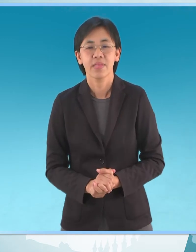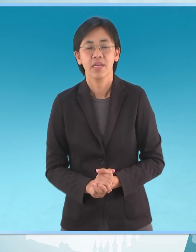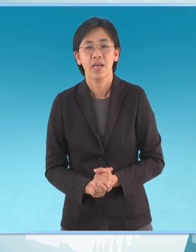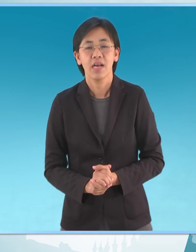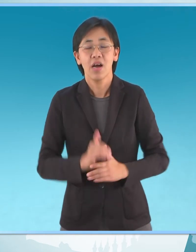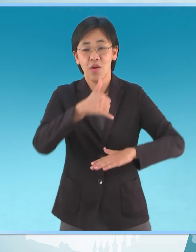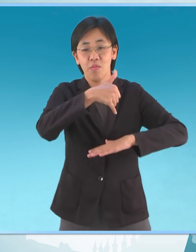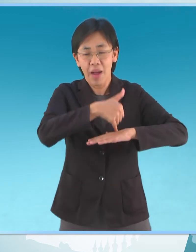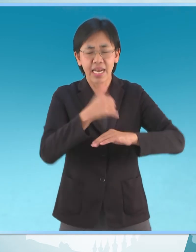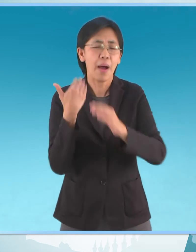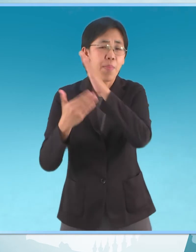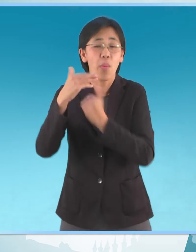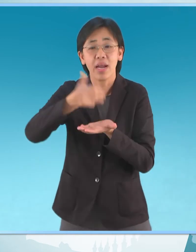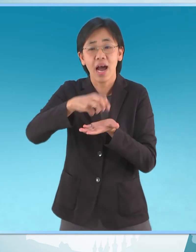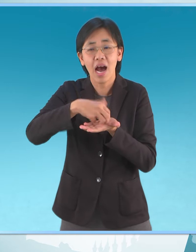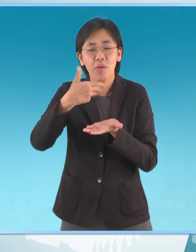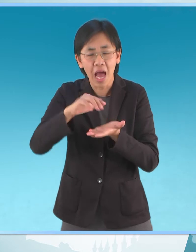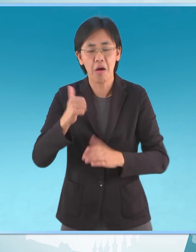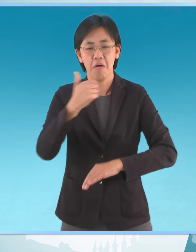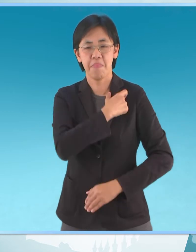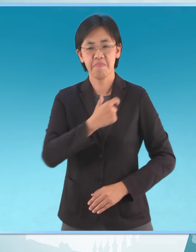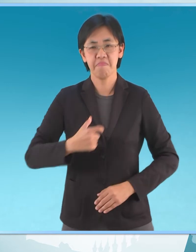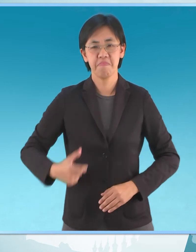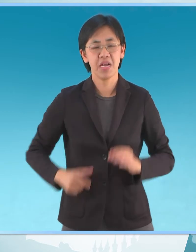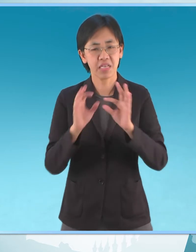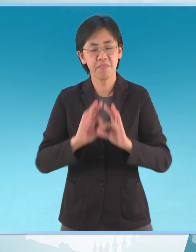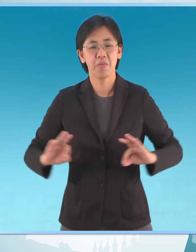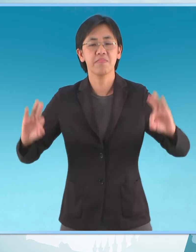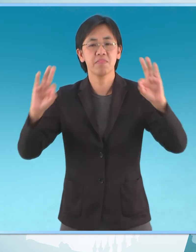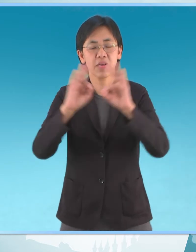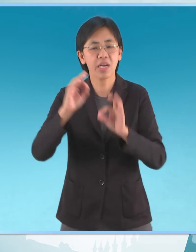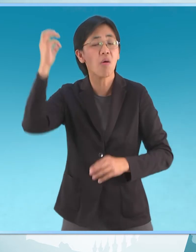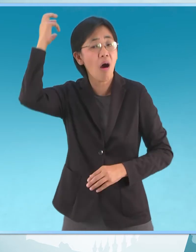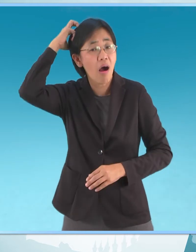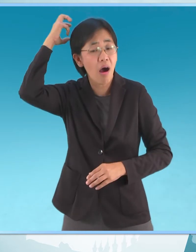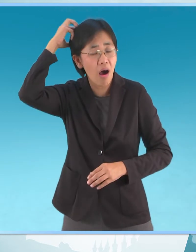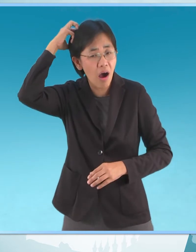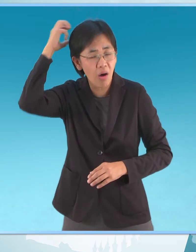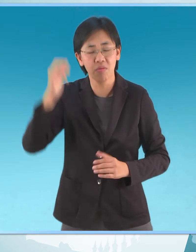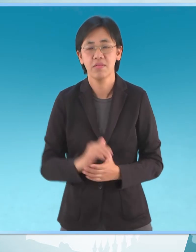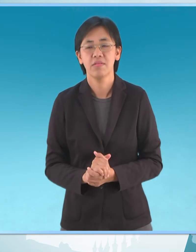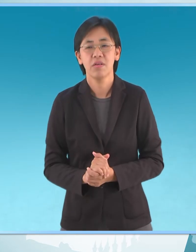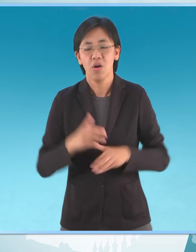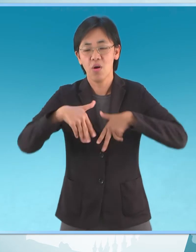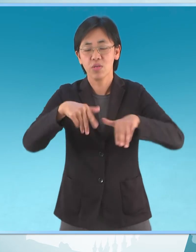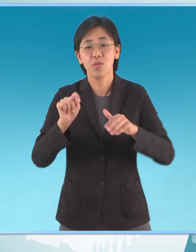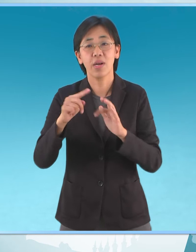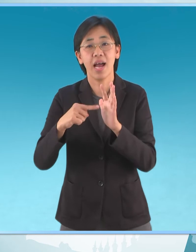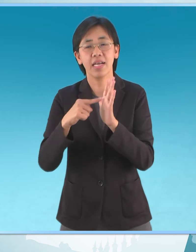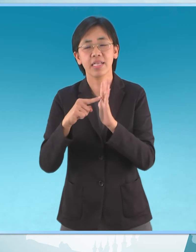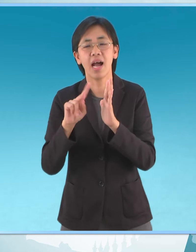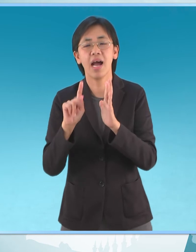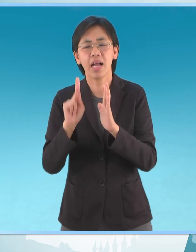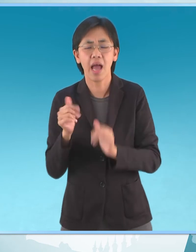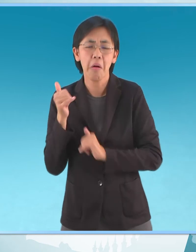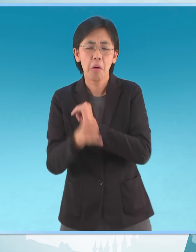นะครับซึ่งอย่างที่เล่าไปในประวัตินะครับว่าทรงเป็นพระมหากษัตริย์ที่มีความสำคัญมากๆของชาวลาวโดยเฉพาะชาวท่าแขกนะฮะค